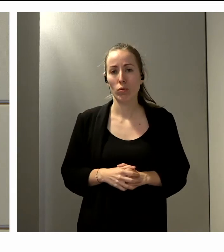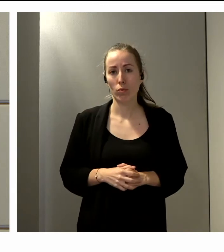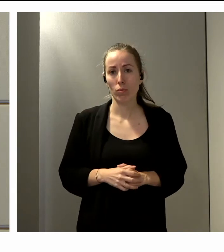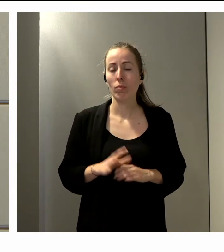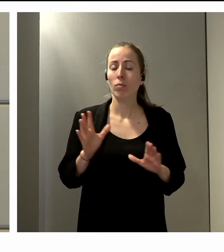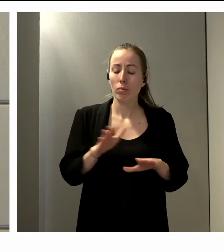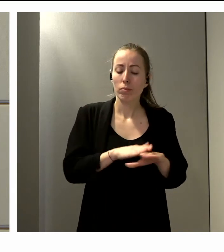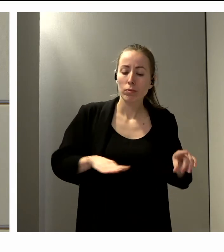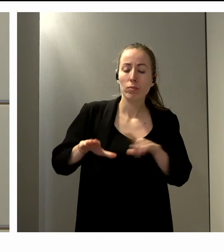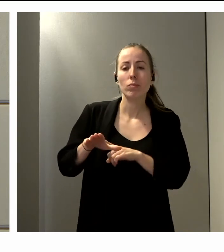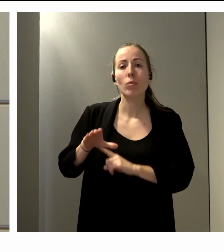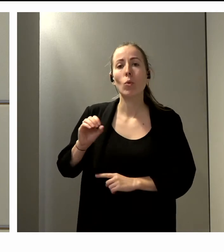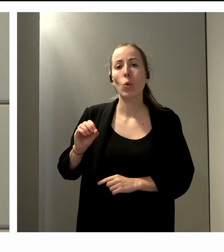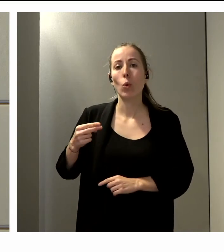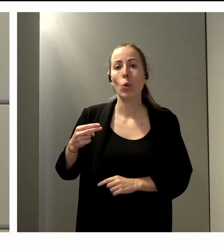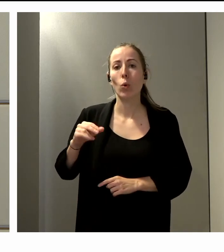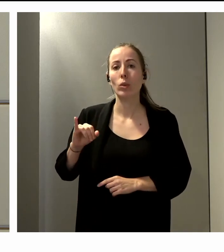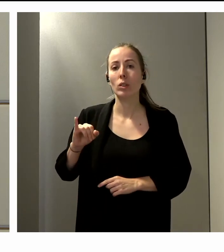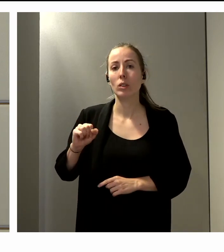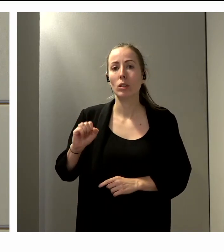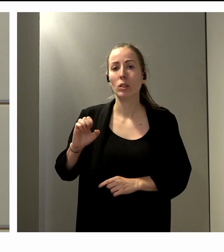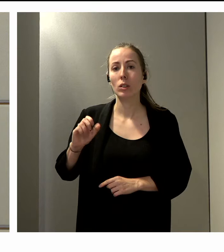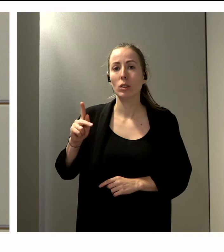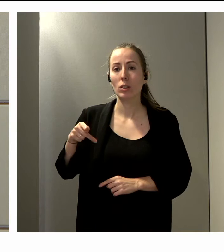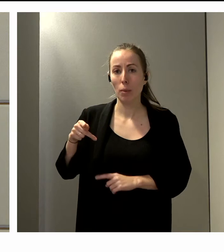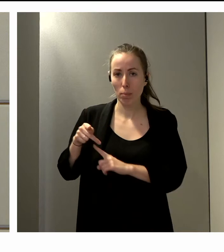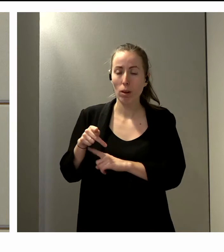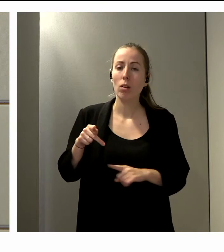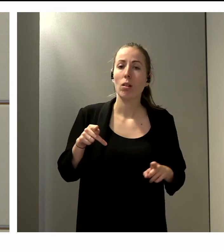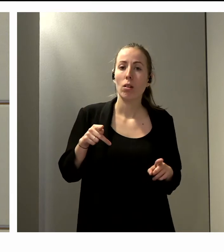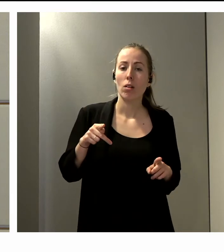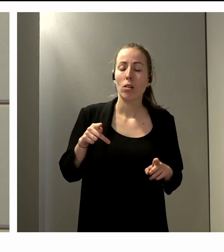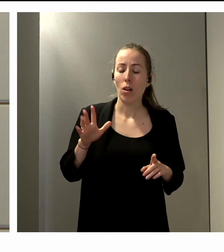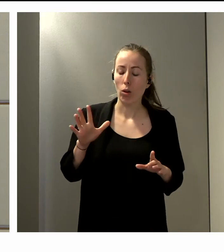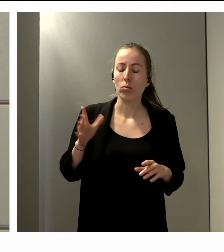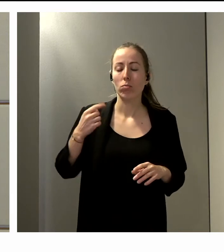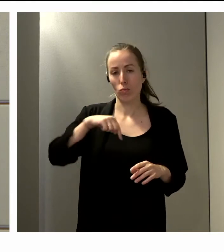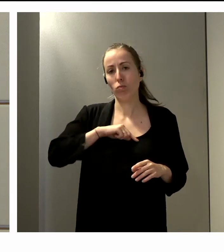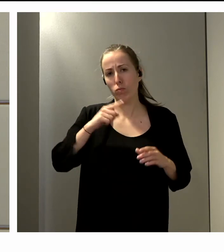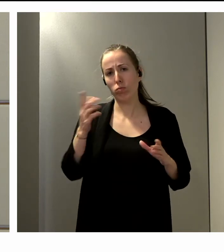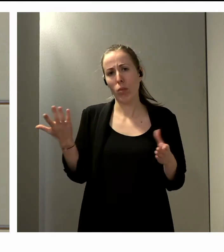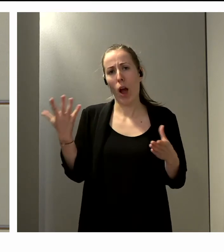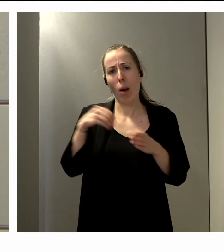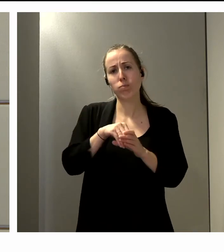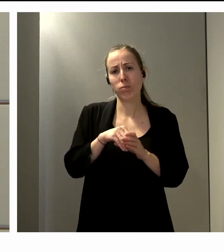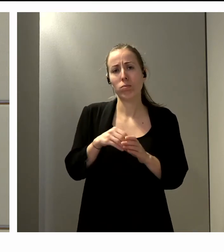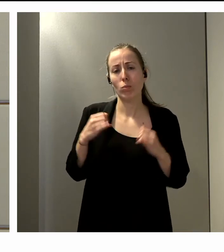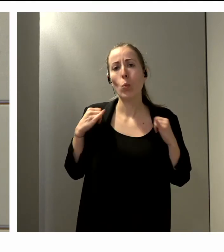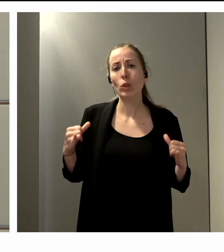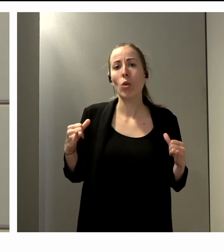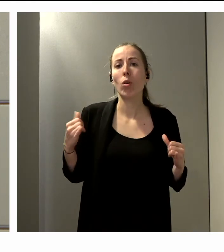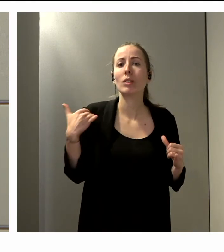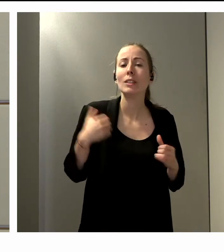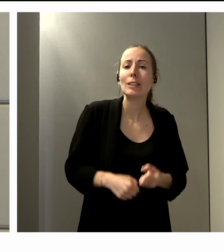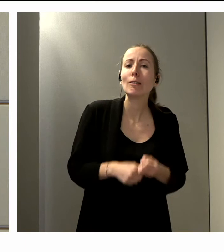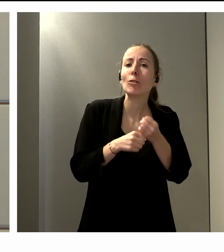Parallèlement, l'ONICEP a développé, donc il y a cette démarche qui est très inclusive où la question du handicap dans les supports que je viens